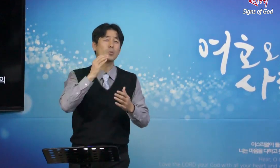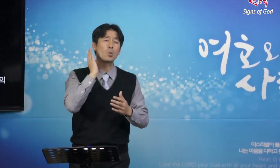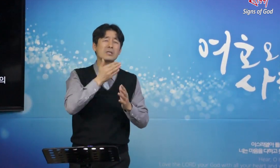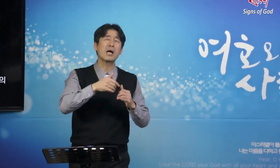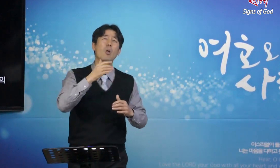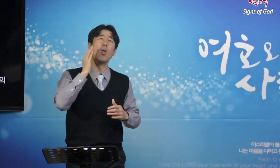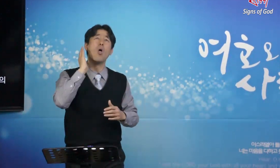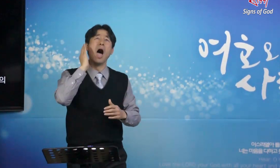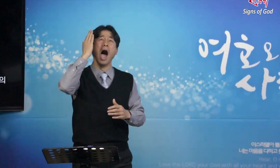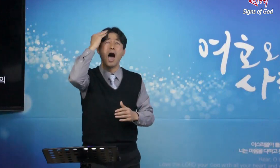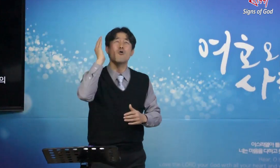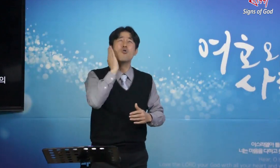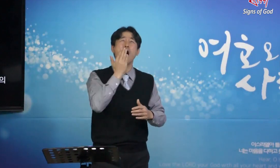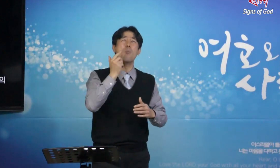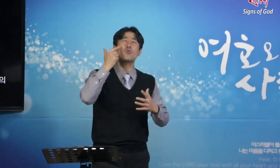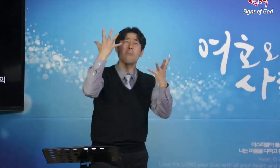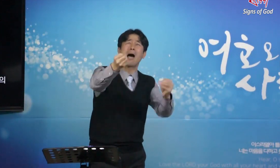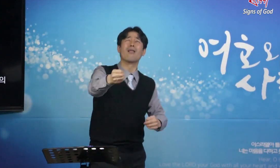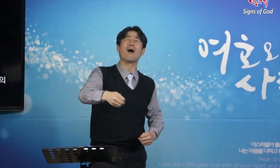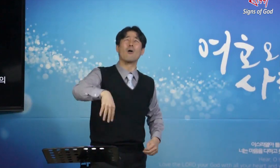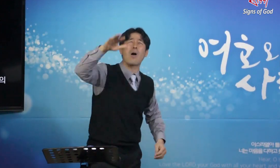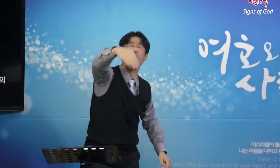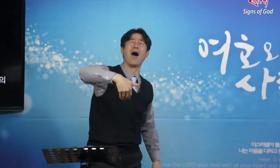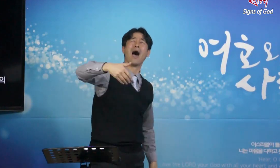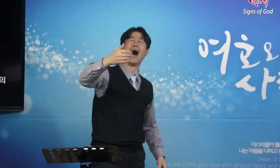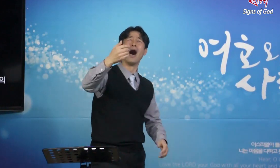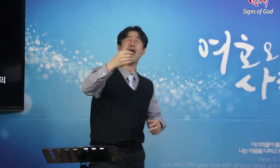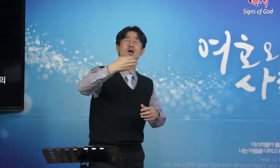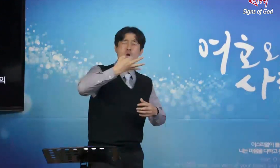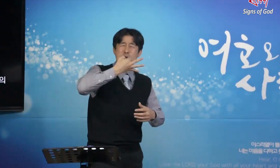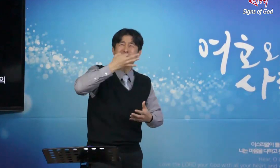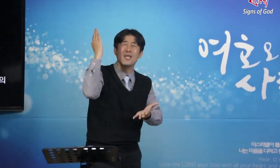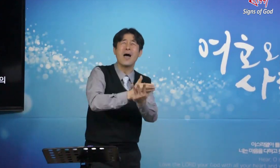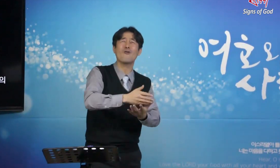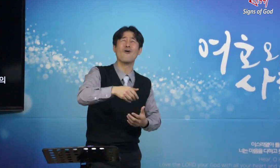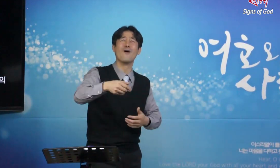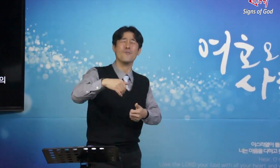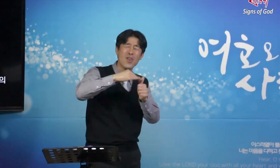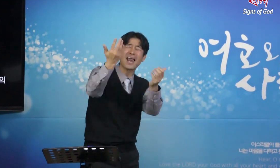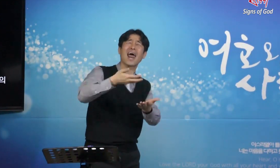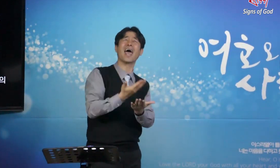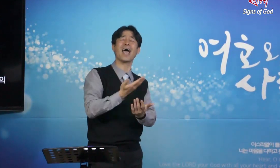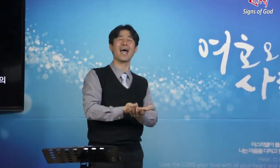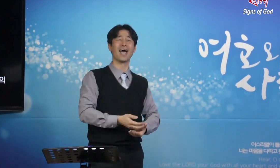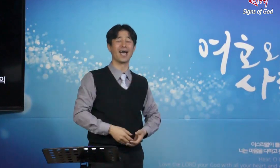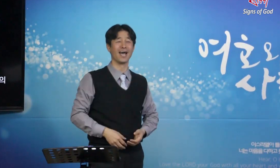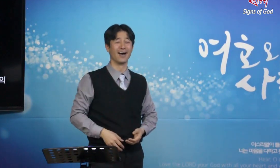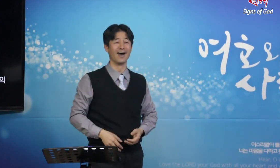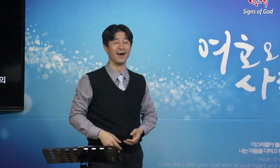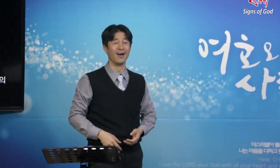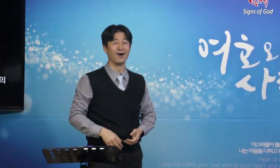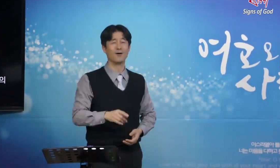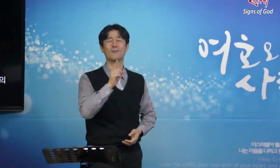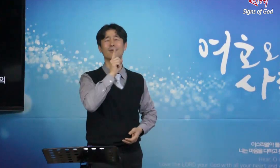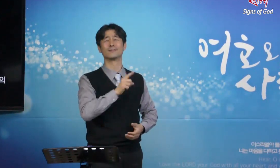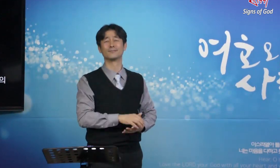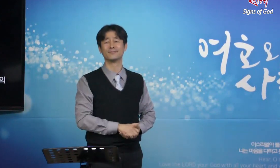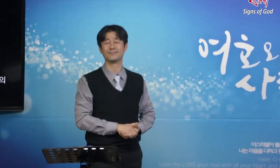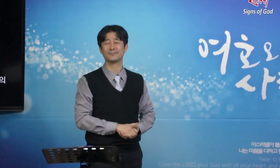부족합니다. 아프리카에도 한국에 목사님들이 많으니까 욕심부리지 말고 좀 보내달라고 요구하시는